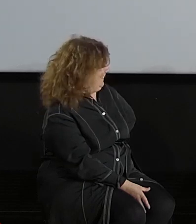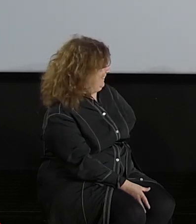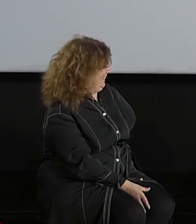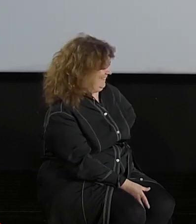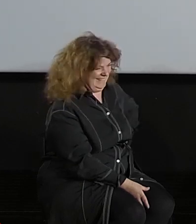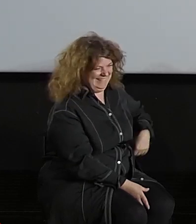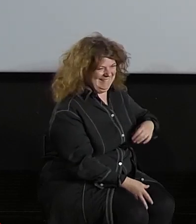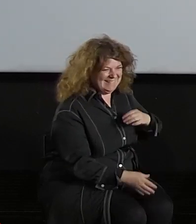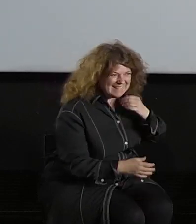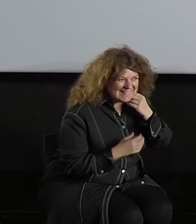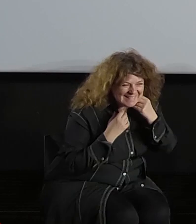y muchas